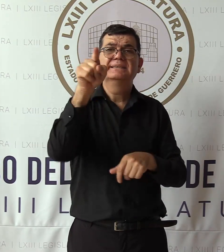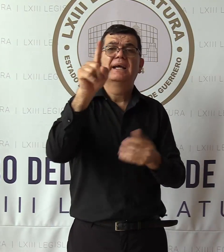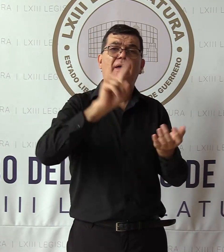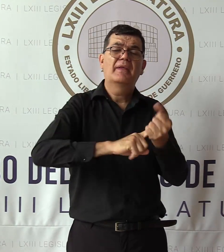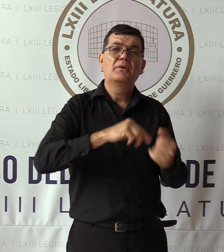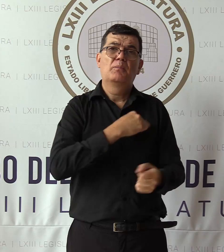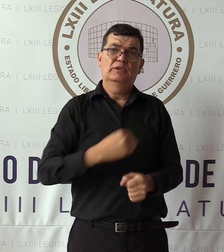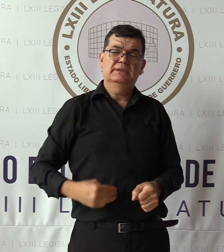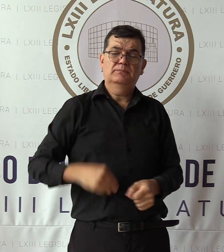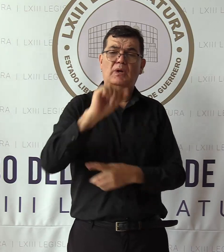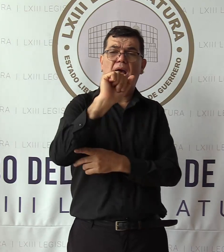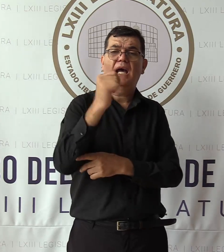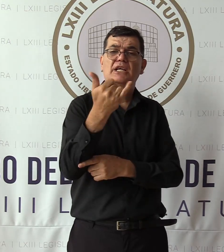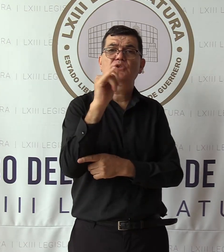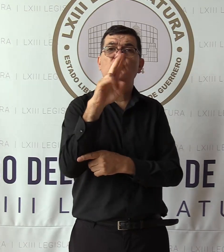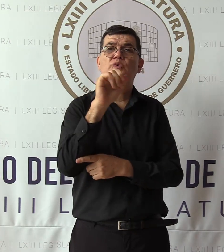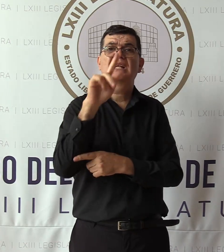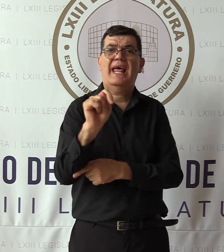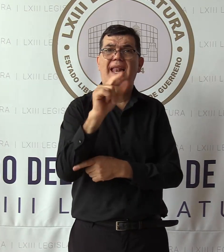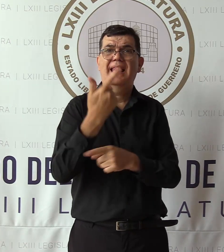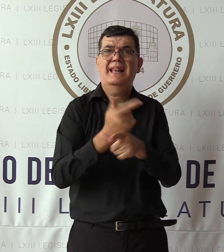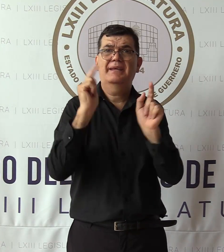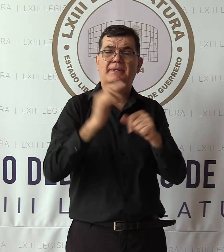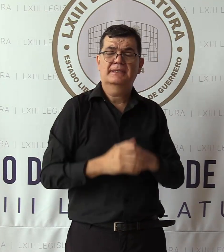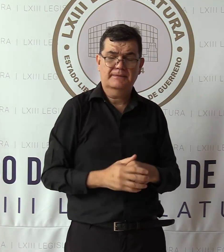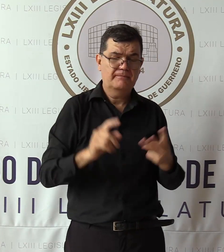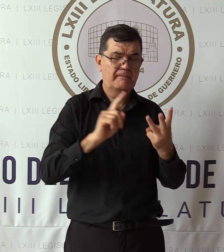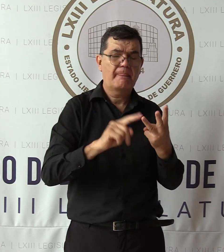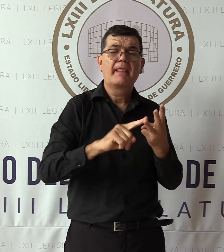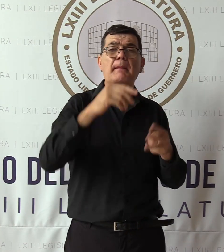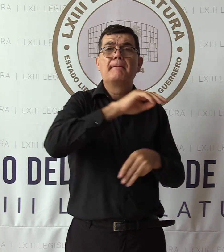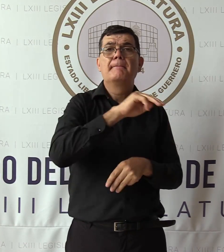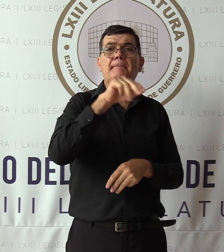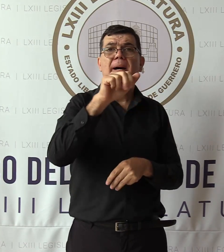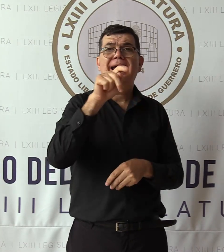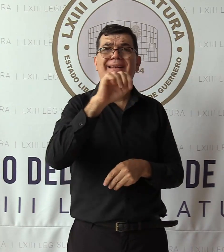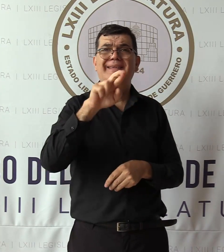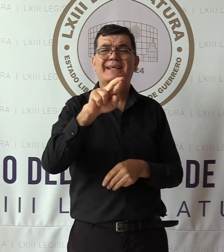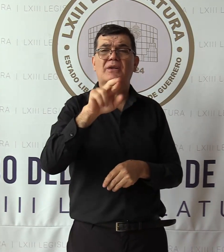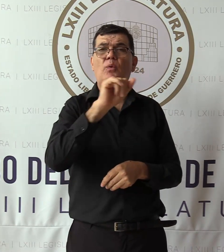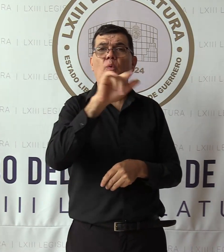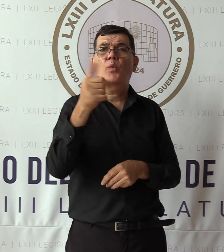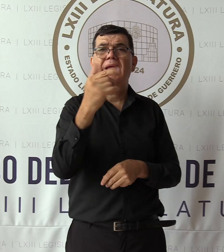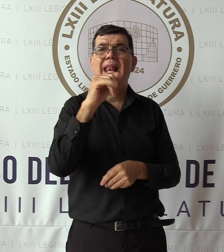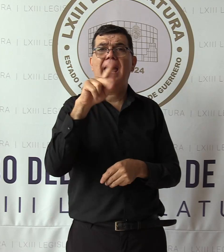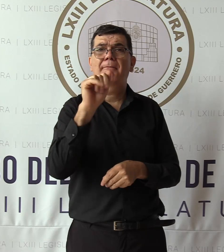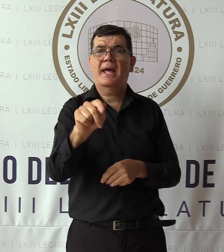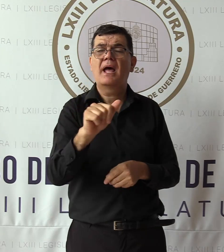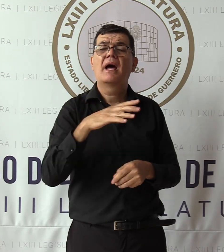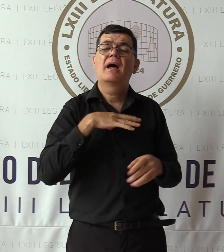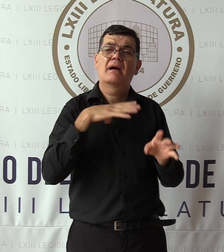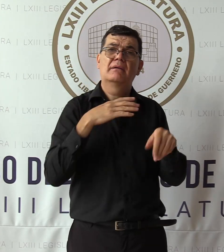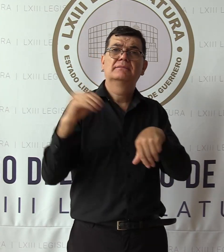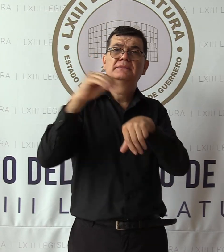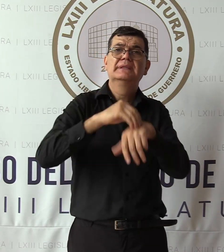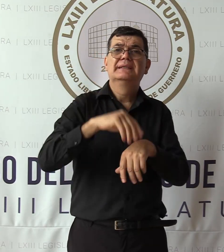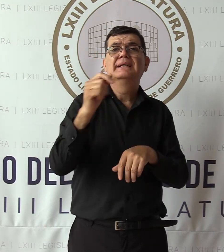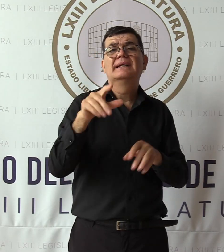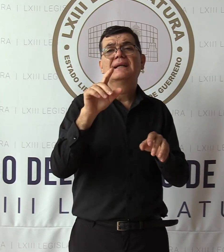Ayutla de los Libres, Guerrero. Mártir de Cuilapan. El tercer foro se llevó a cabo el 20 de diciembre del 2022 en la